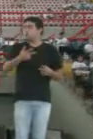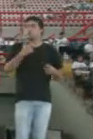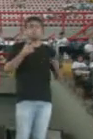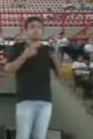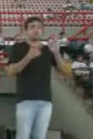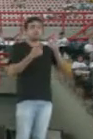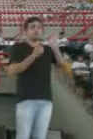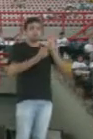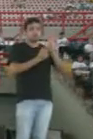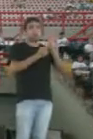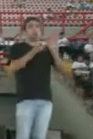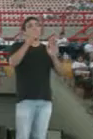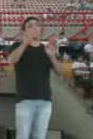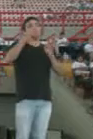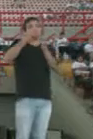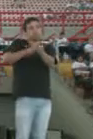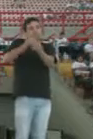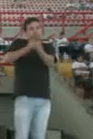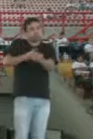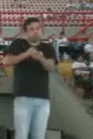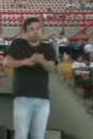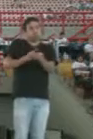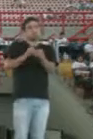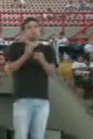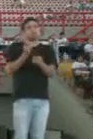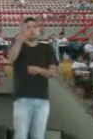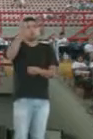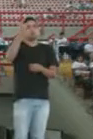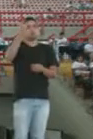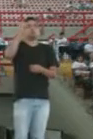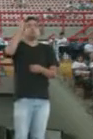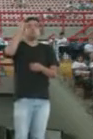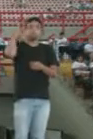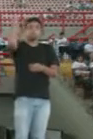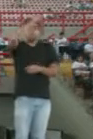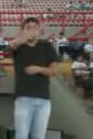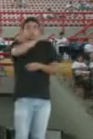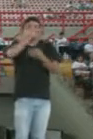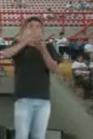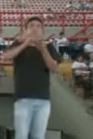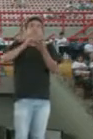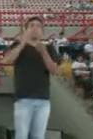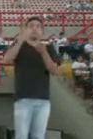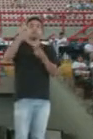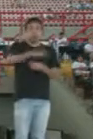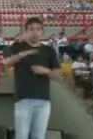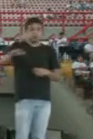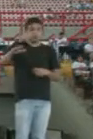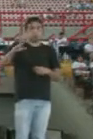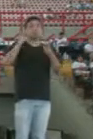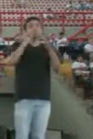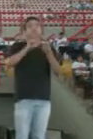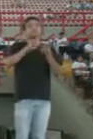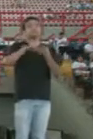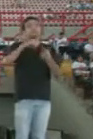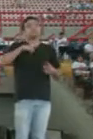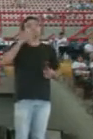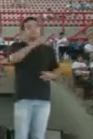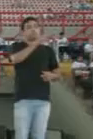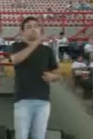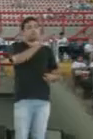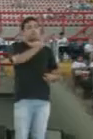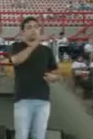sou caipira Pirapora, Nossa Senhora de Aparecida. E tem lá Pirapora,